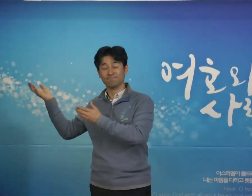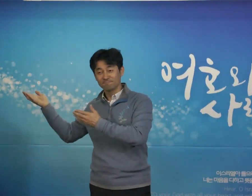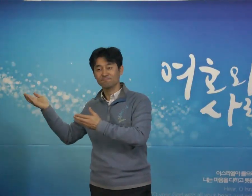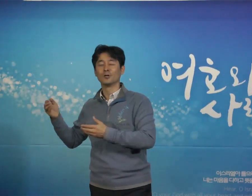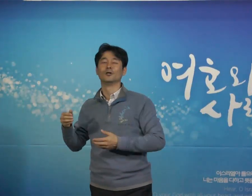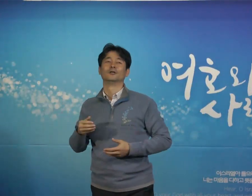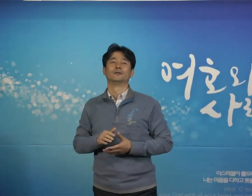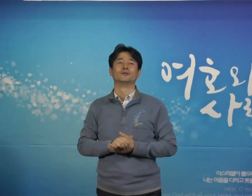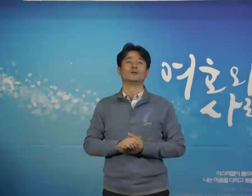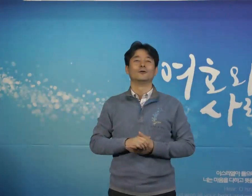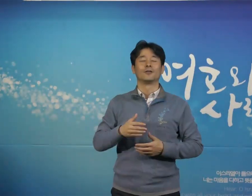그 말씀을